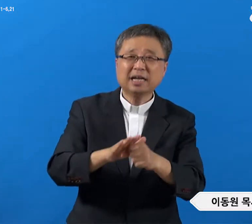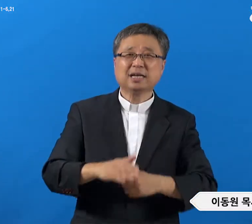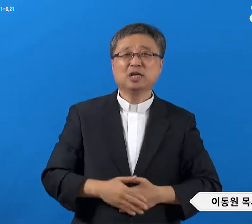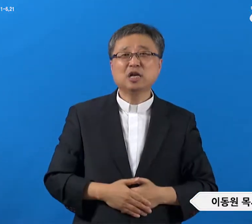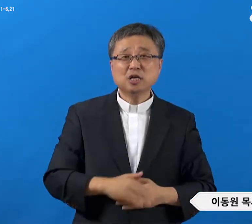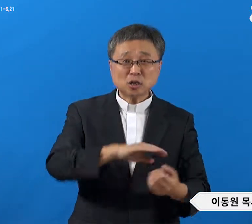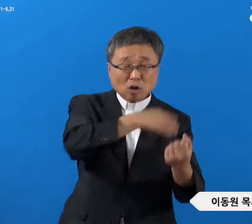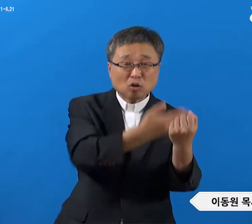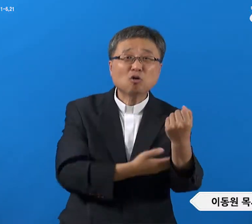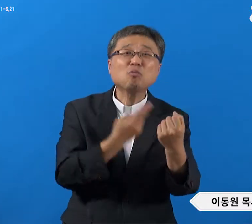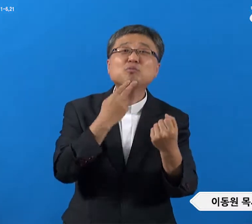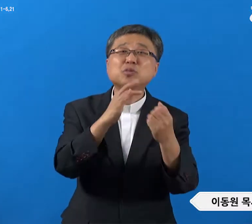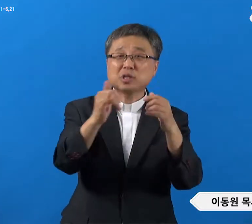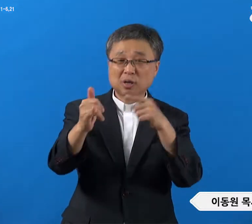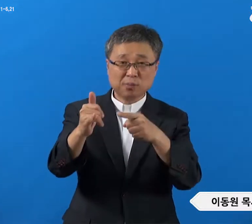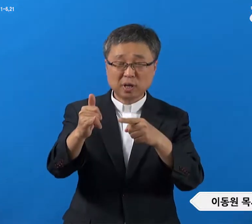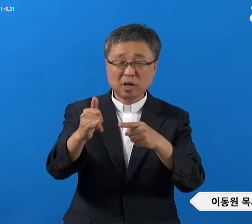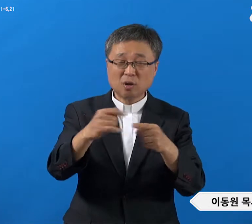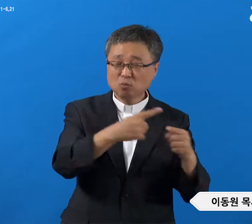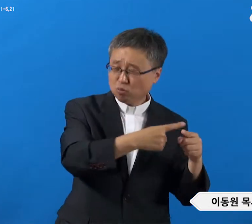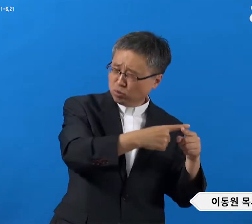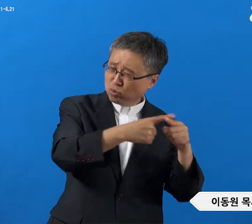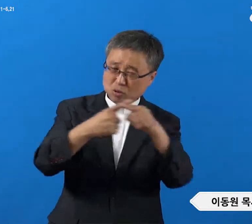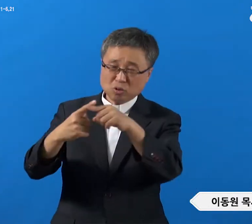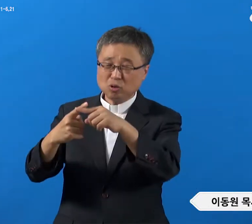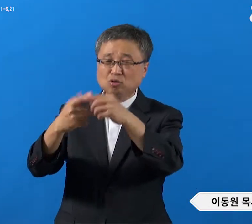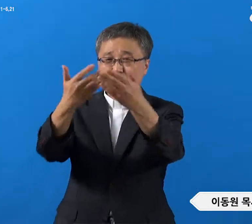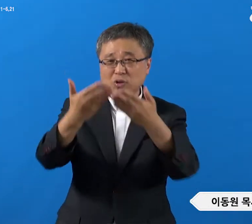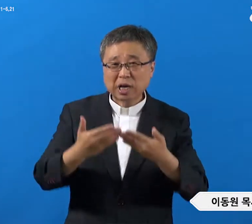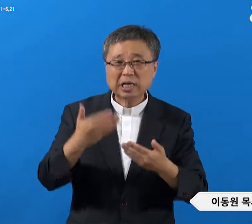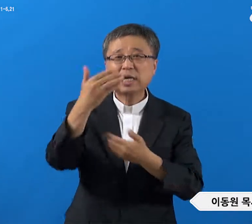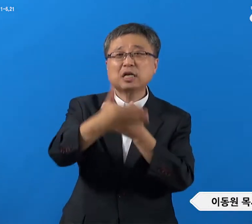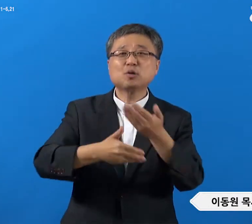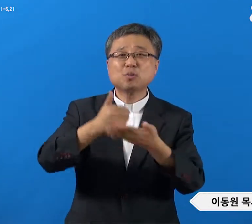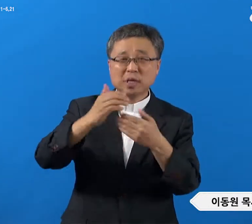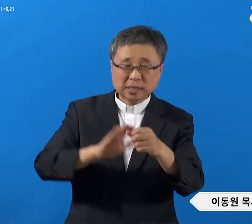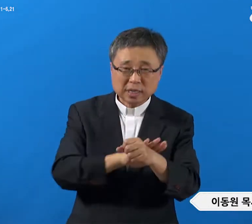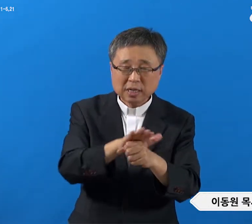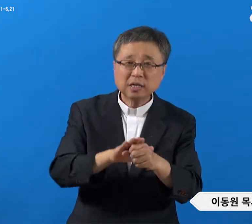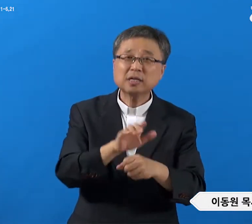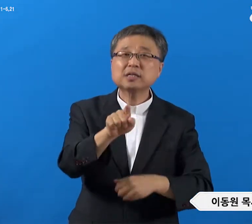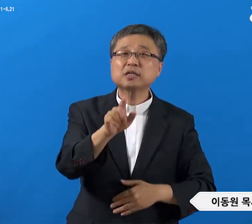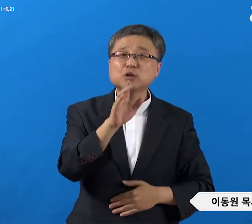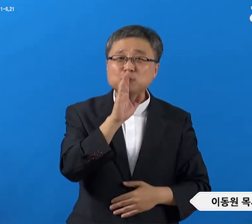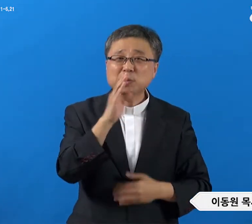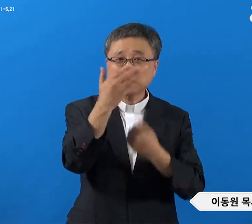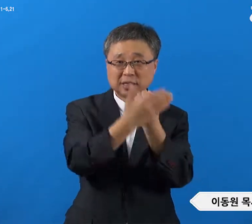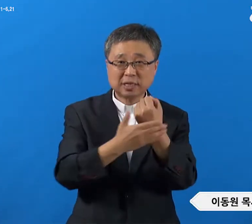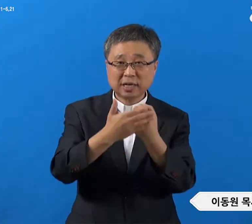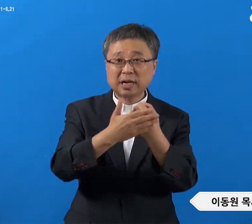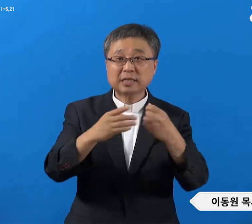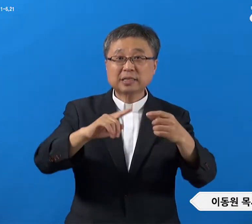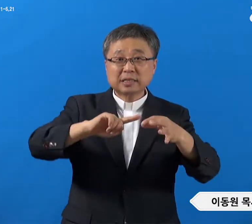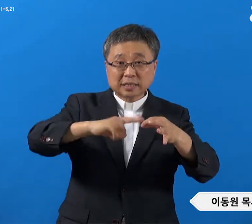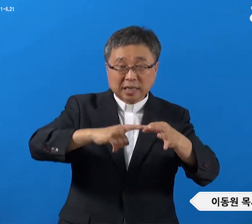없는 사람들에게 일방적으로 베풀어지는 하나님의 사랑. 그것이 바로 은혜란 단어의 뜻이